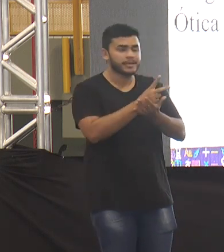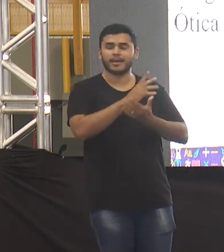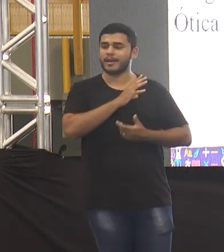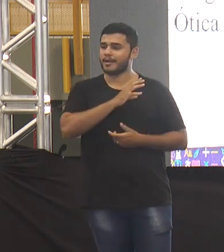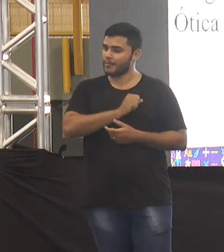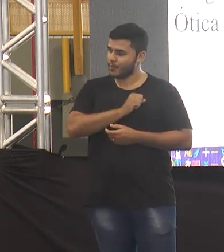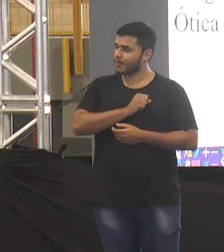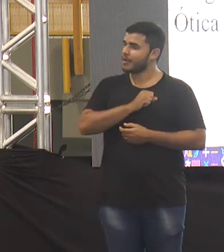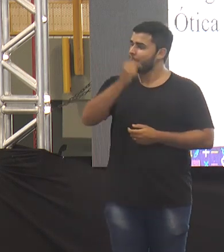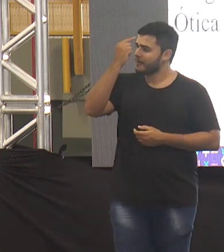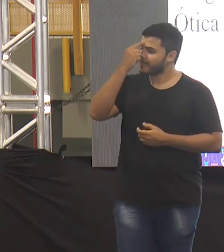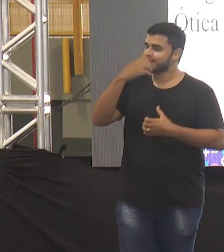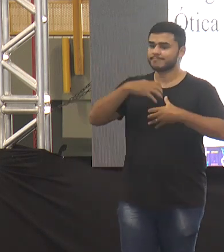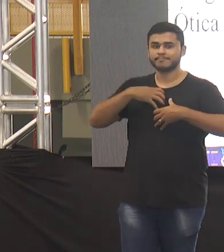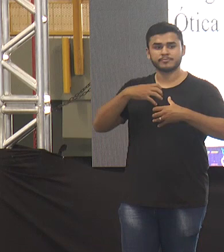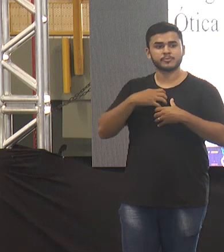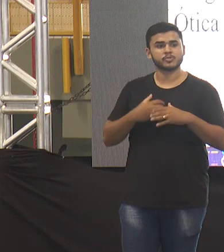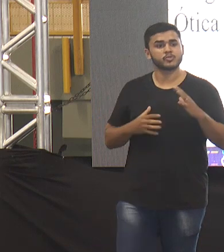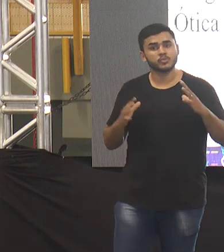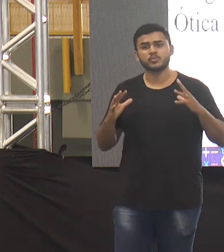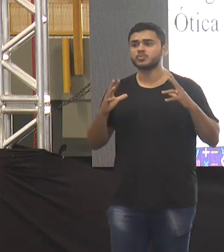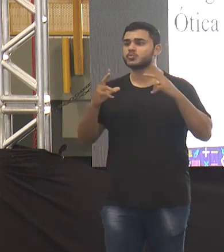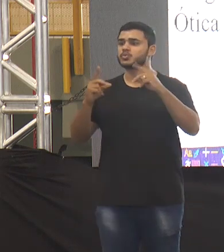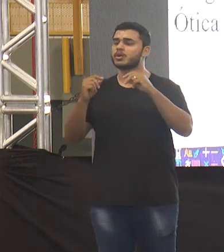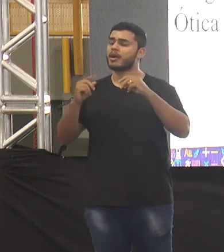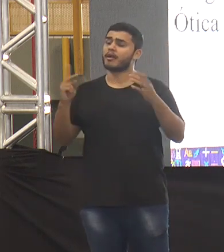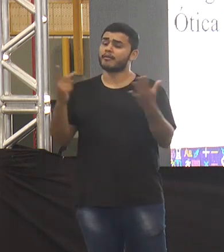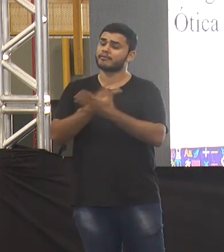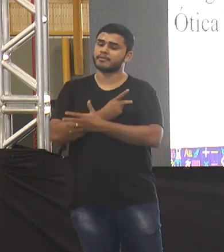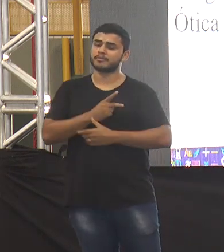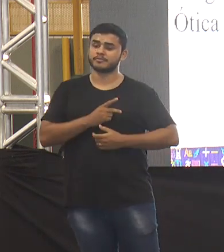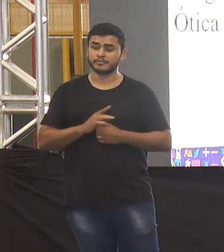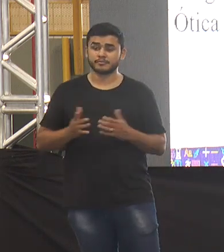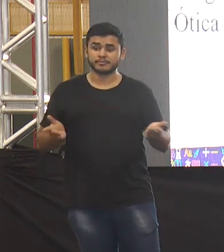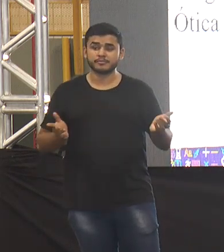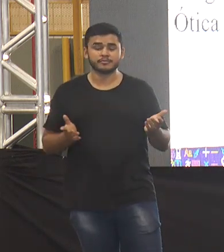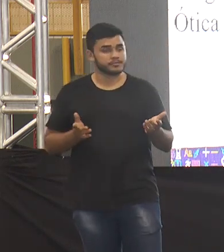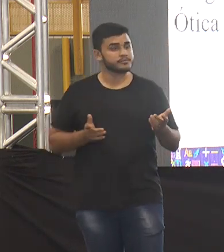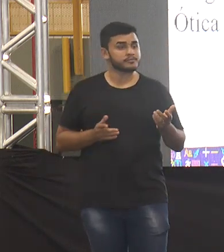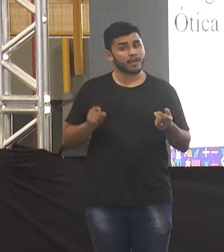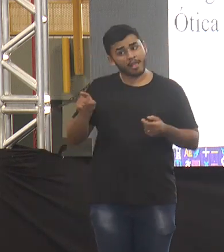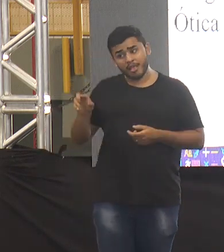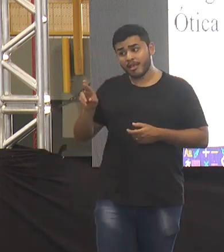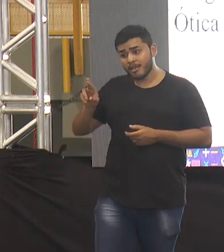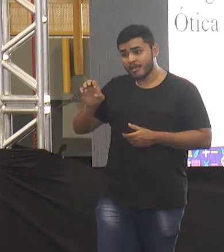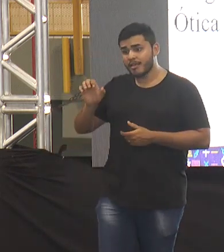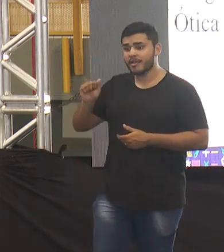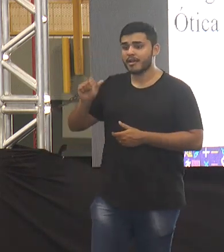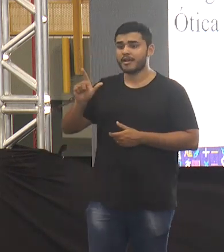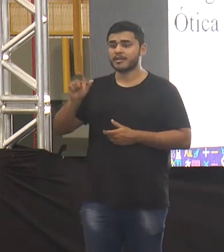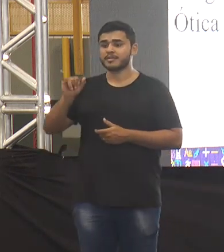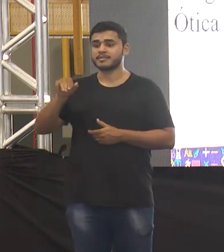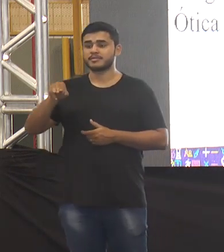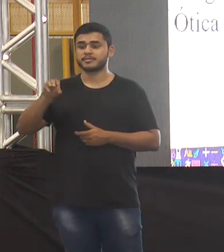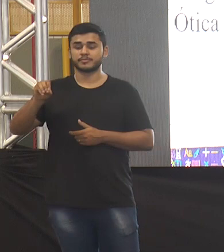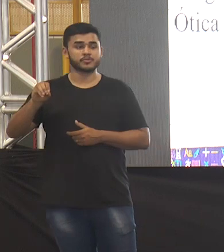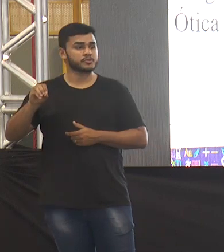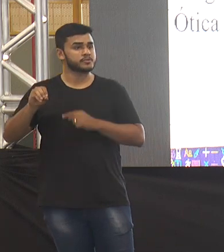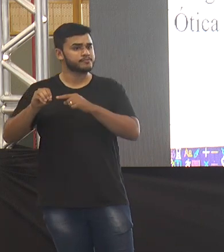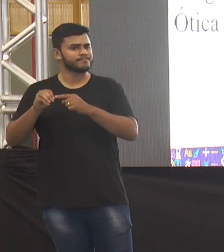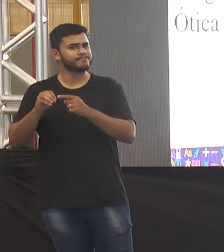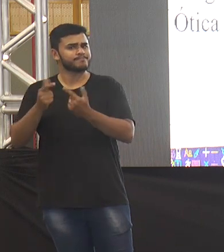e que pelos sentimentos todas as ações são válidas. O realismo mostra que não, que muitas vezes não tem amor